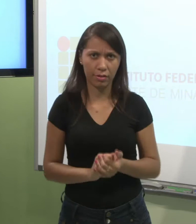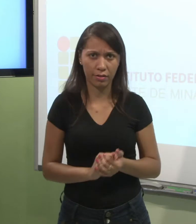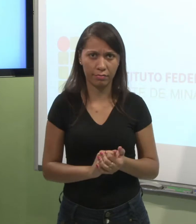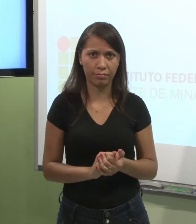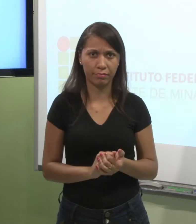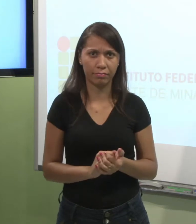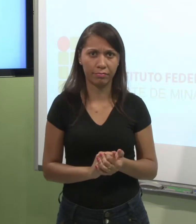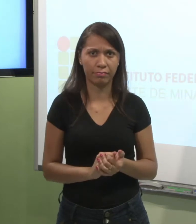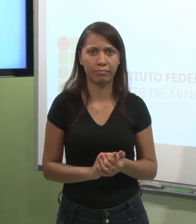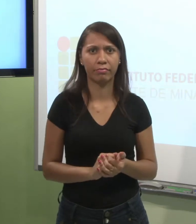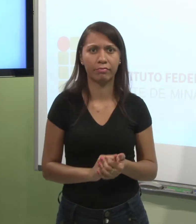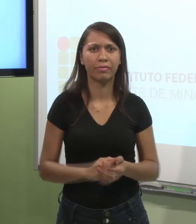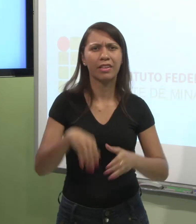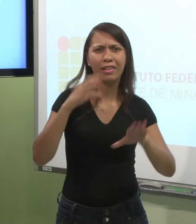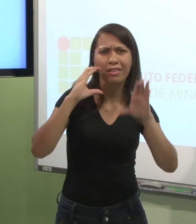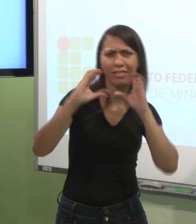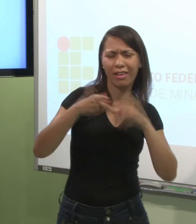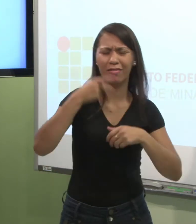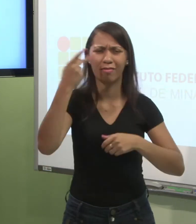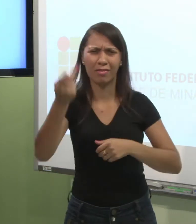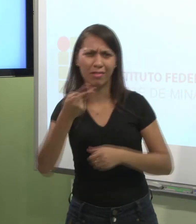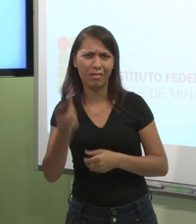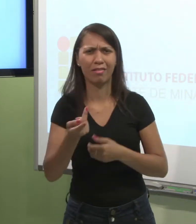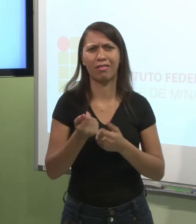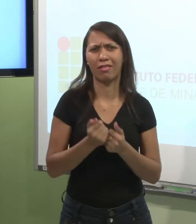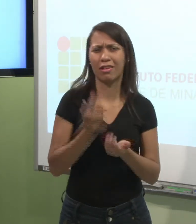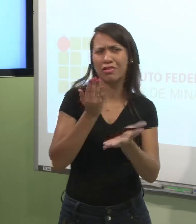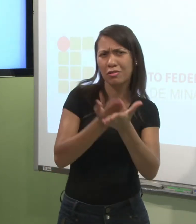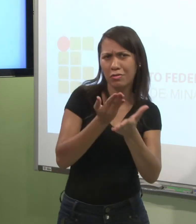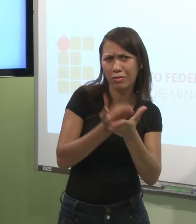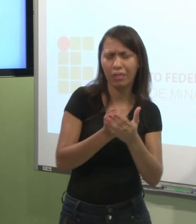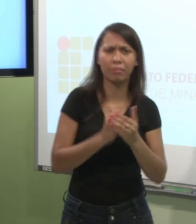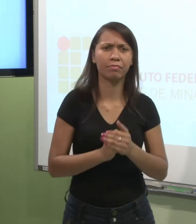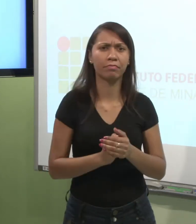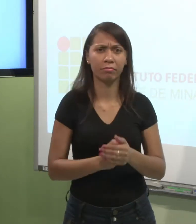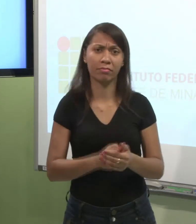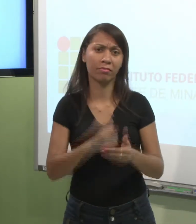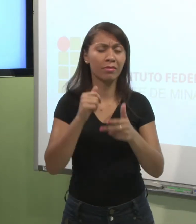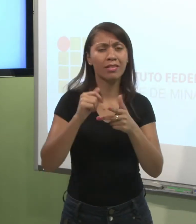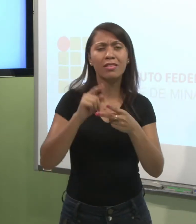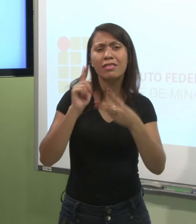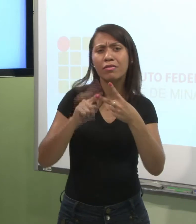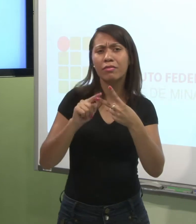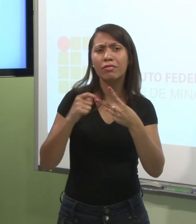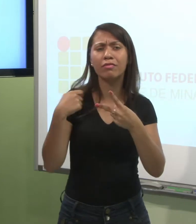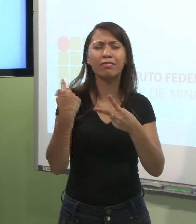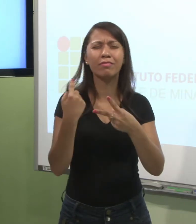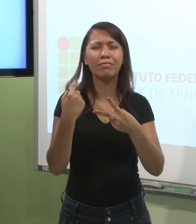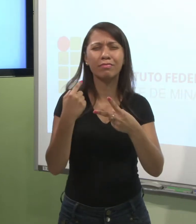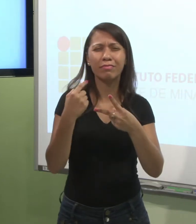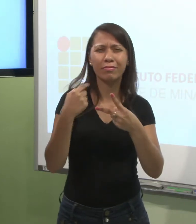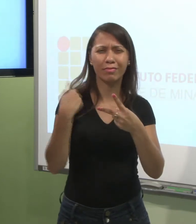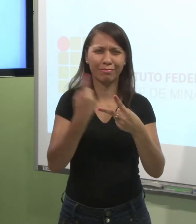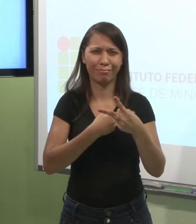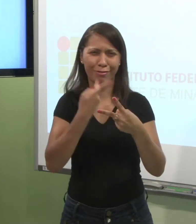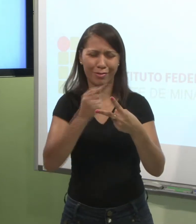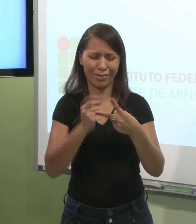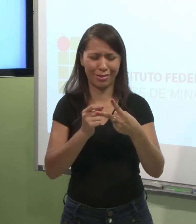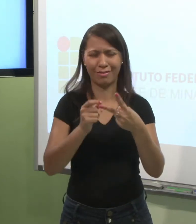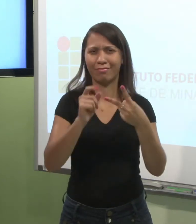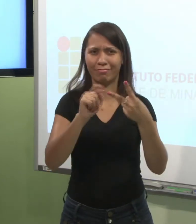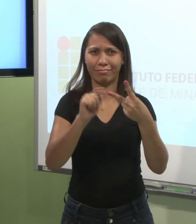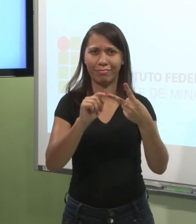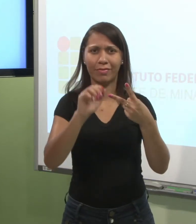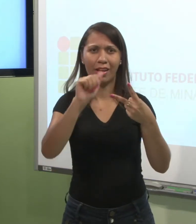sonhar, cantar, estudar, falar. Na segunda conjugação, temos os verbos terminados em